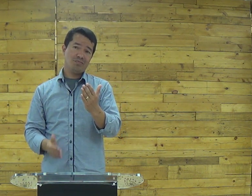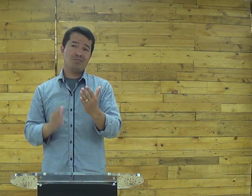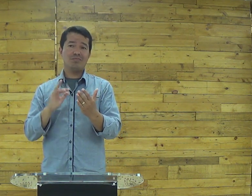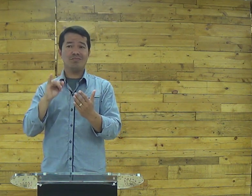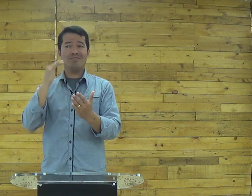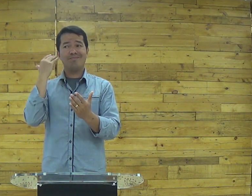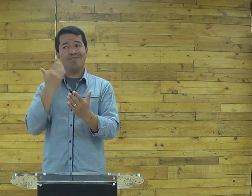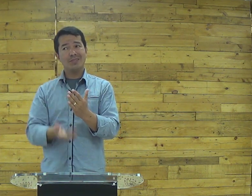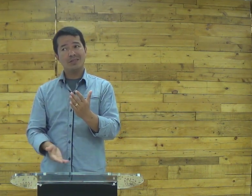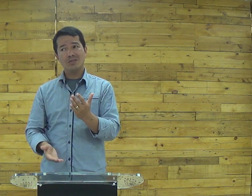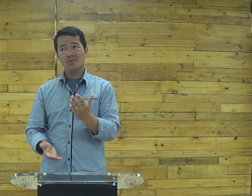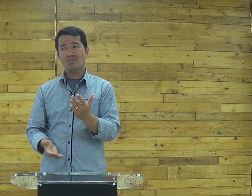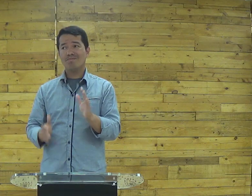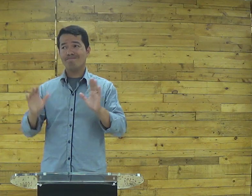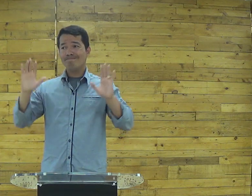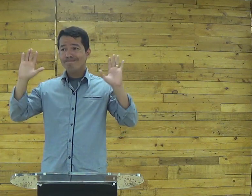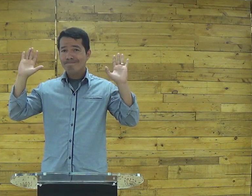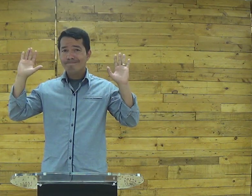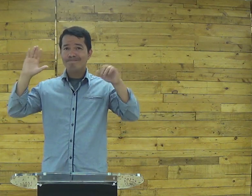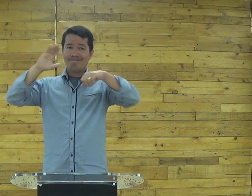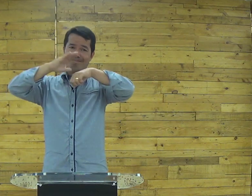já está condenado.